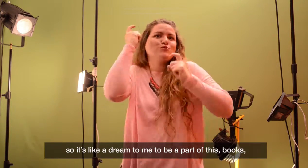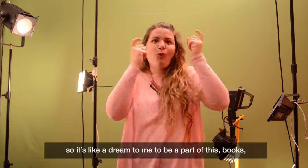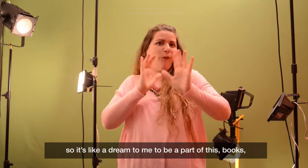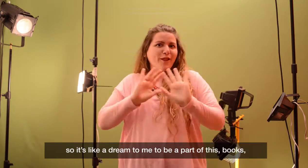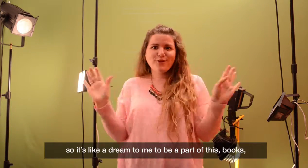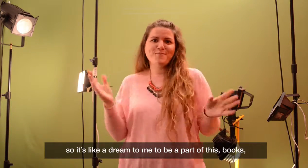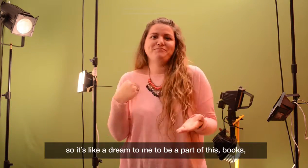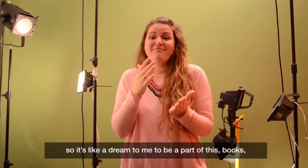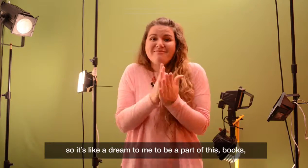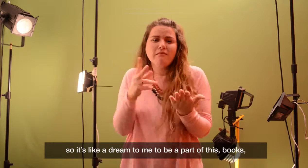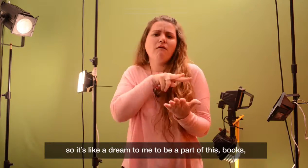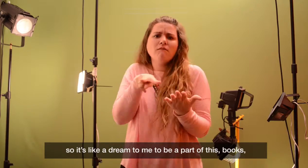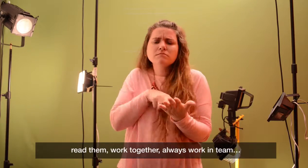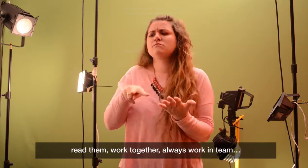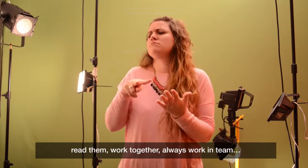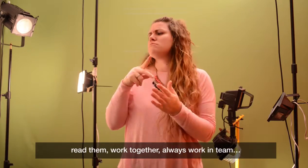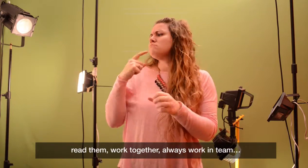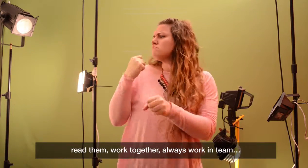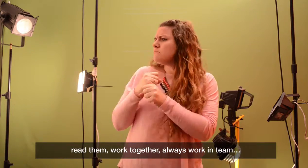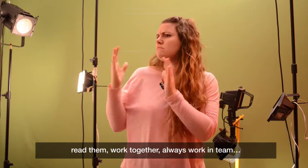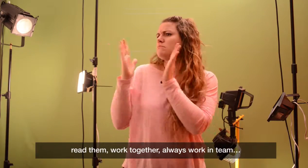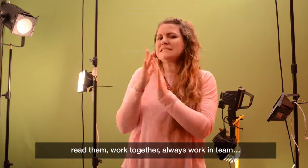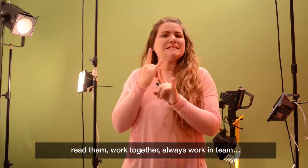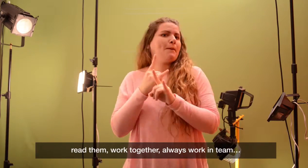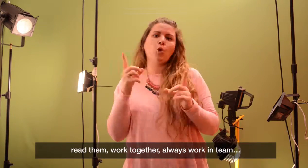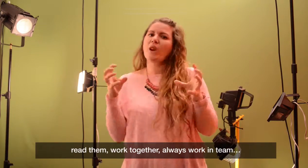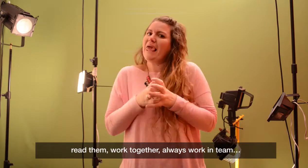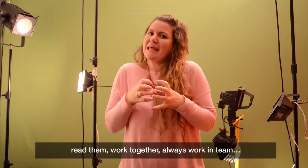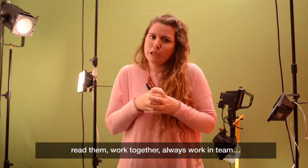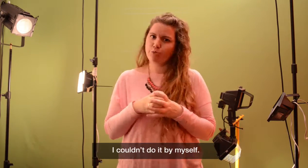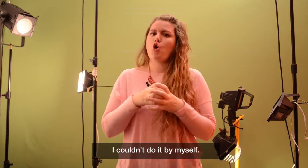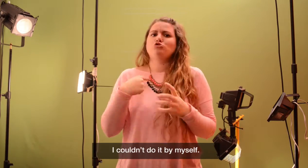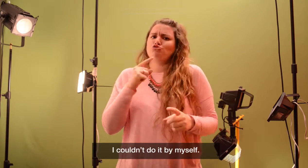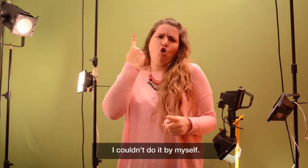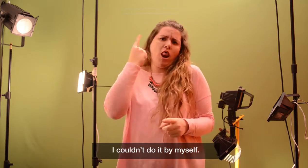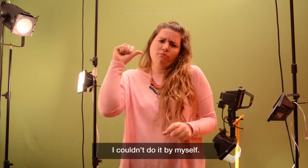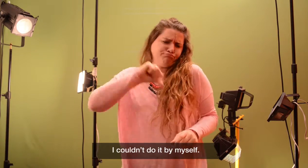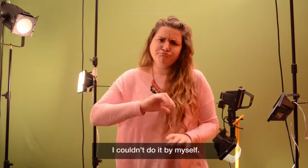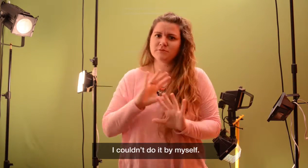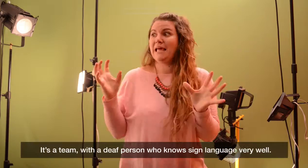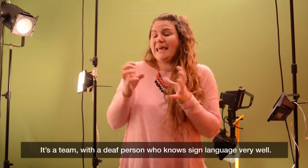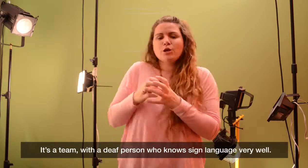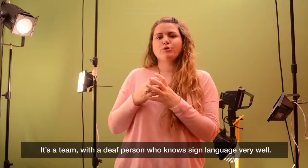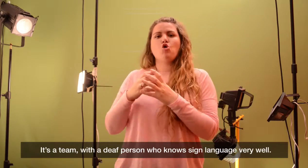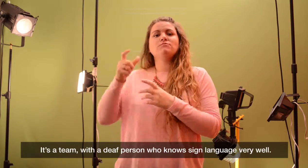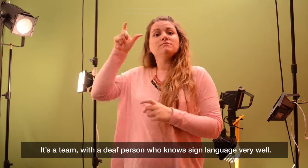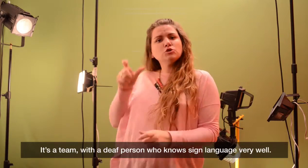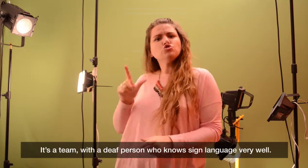sueño para mí, digamos, los libros, leerlos, trabajar juntos, siempre trabajar en equipo, yo sola no podría hacerlo. Es un equipo, una persona